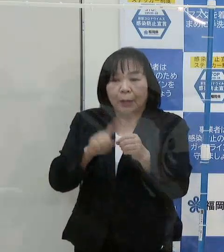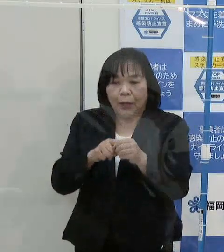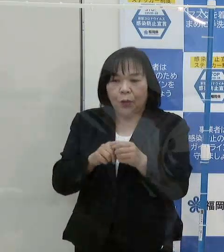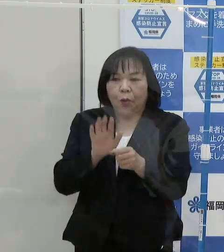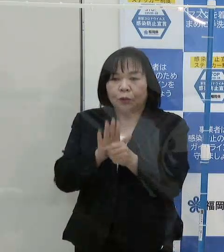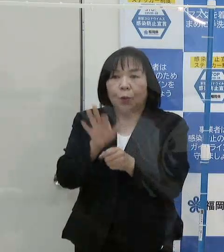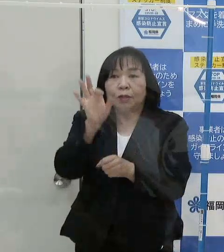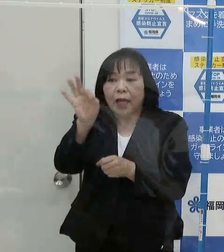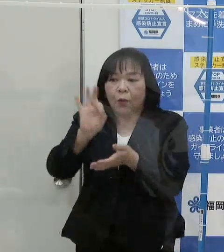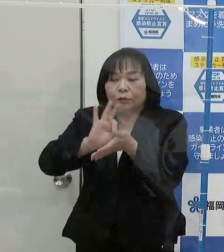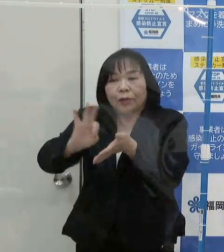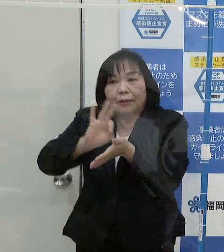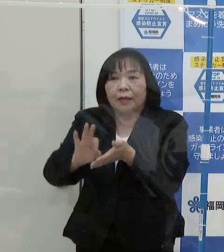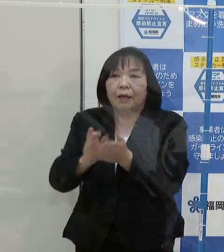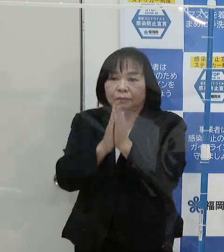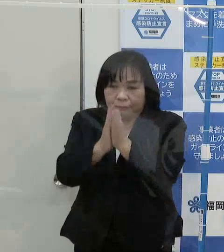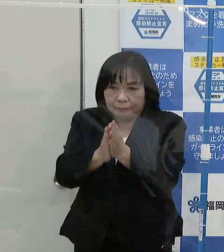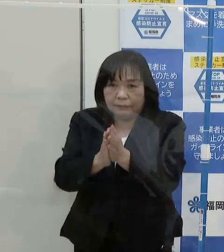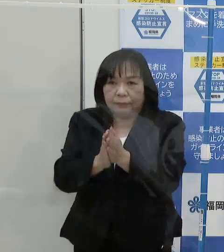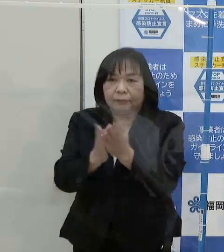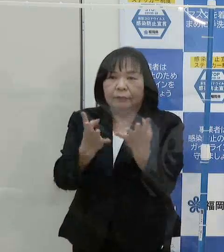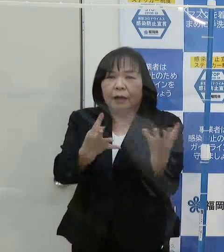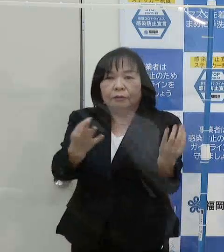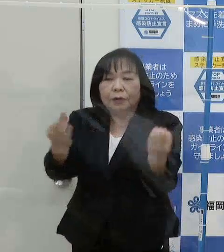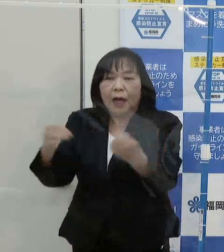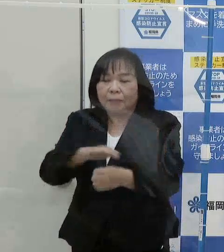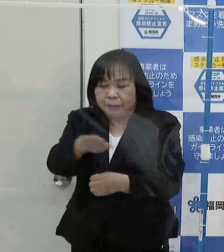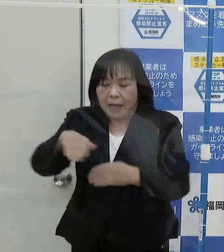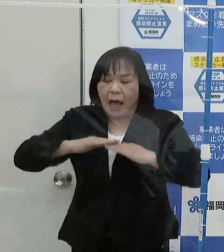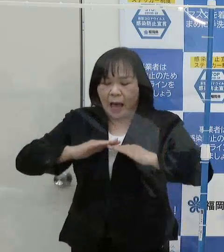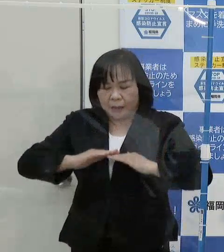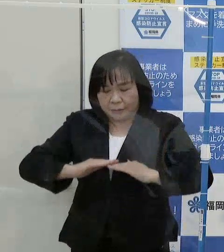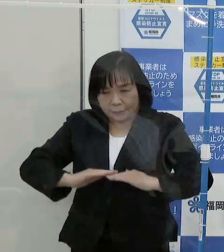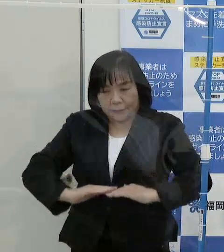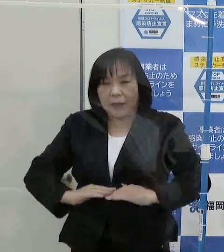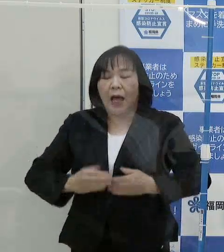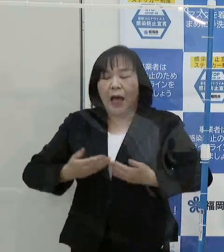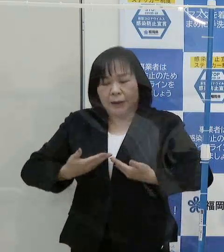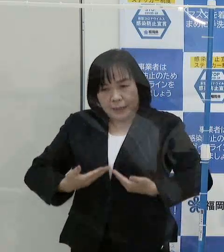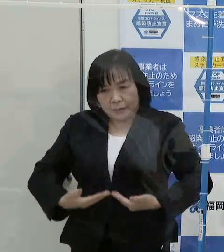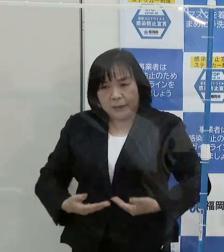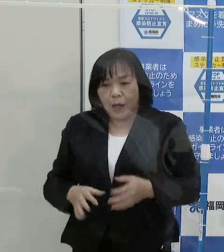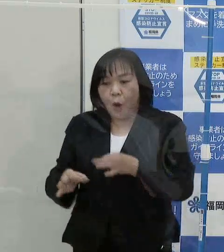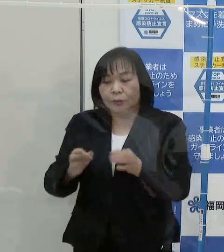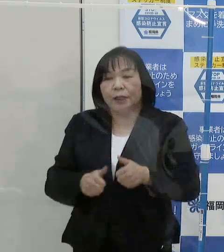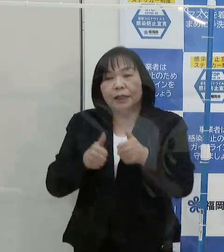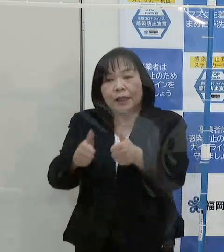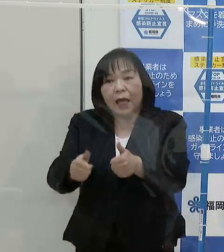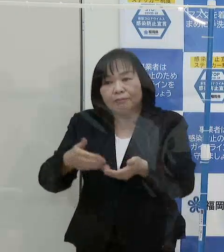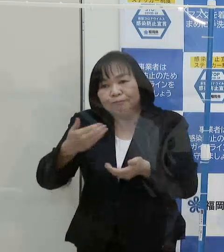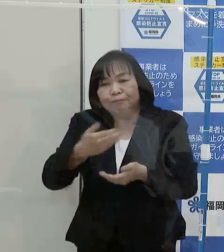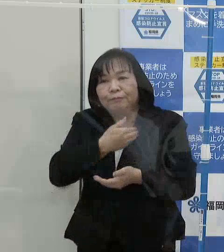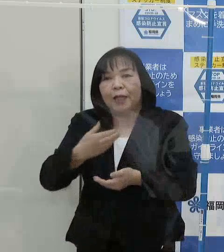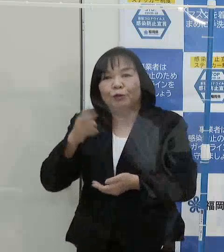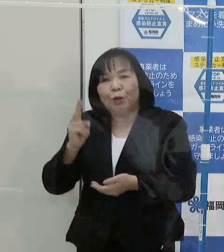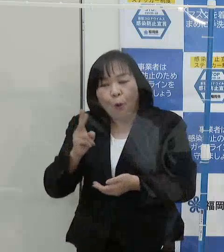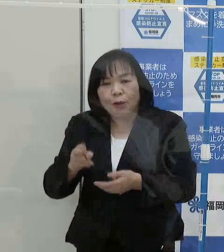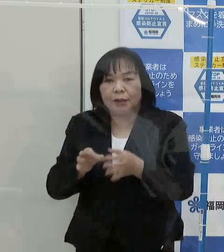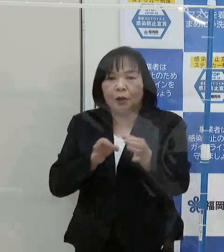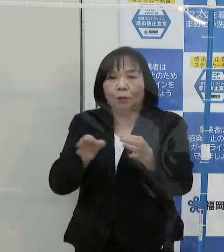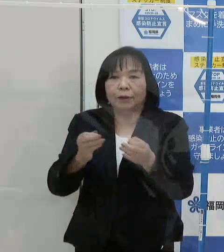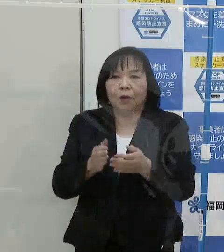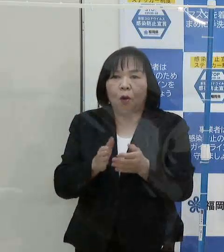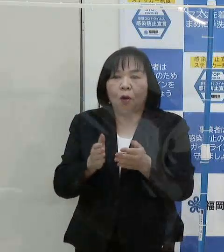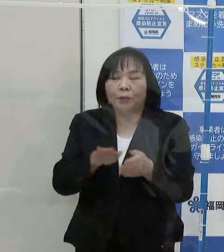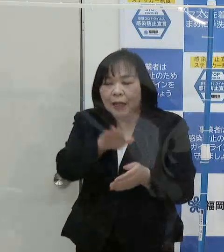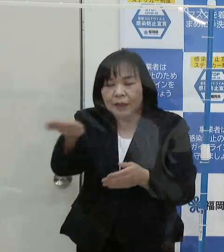ながら講じていただく、大勢の皆様が安心安全でそのお店を利用していただけるように事業者の皆様